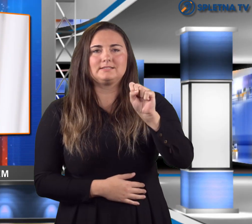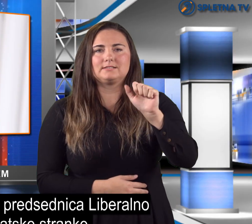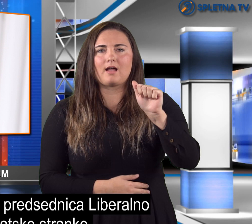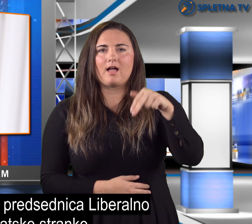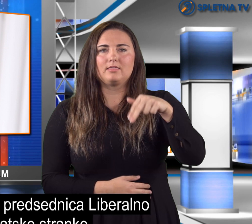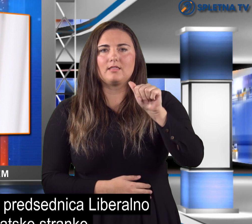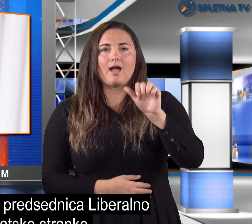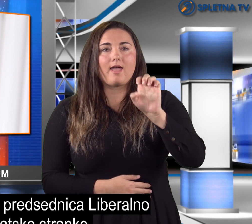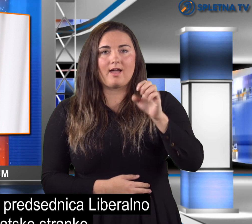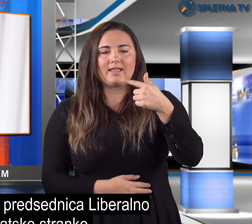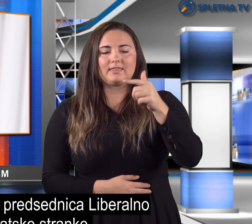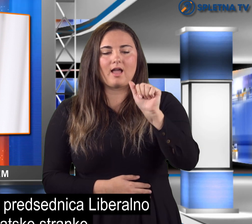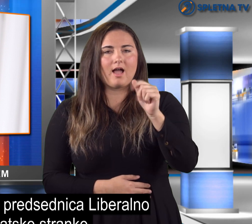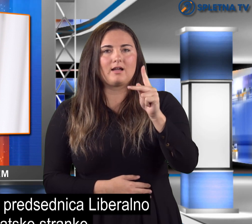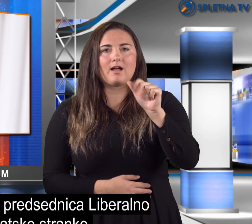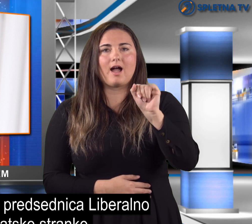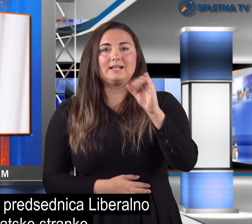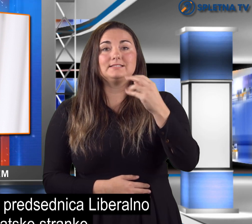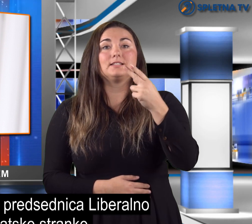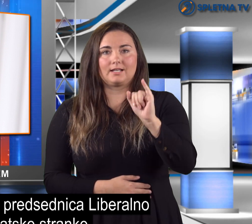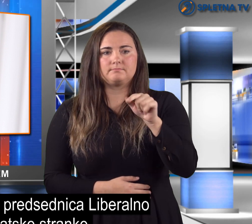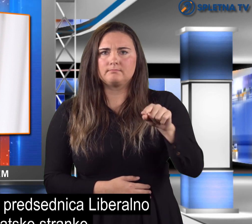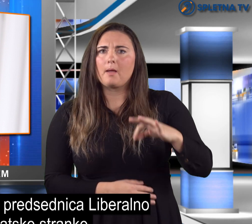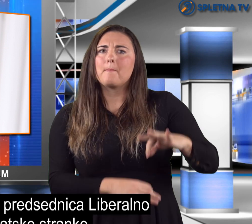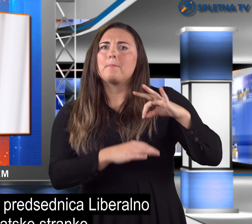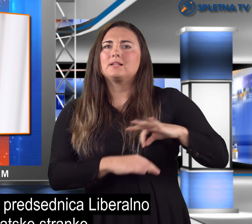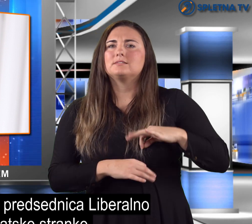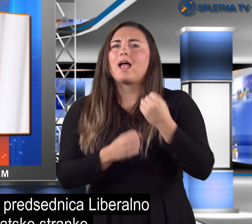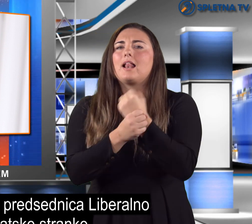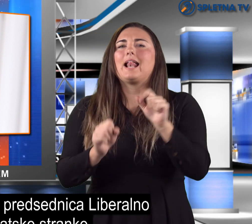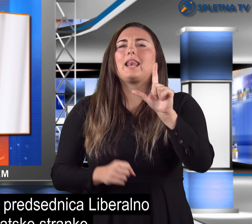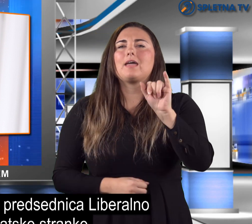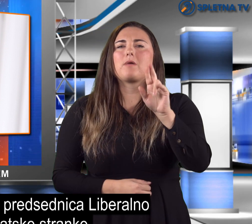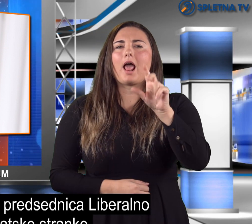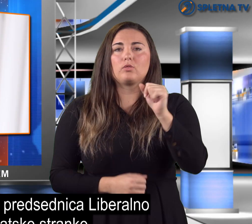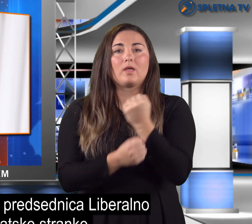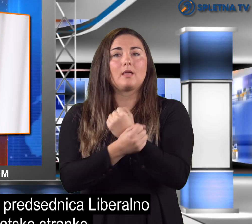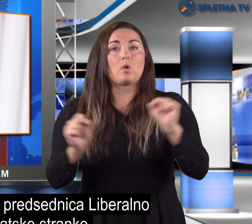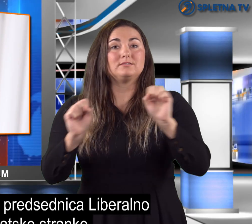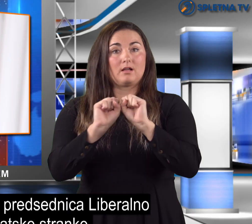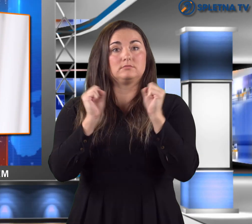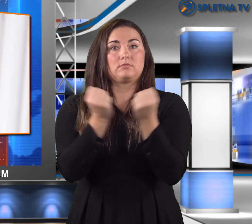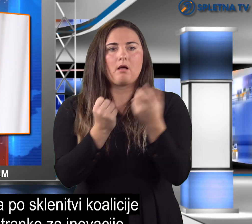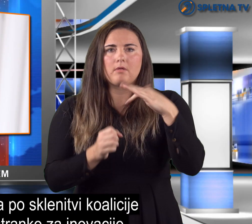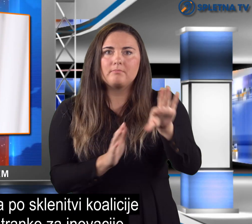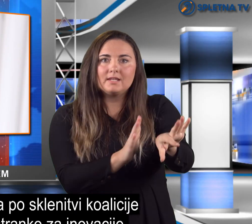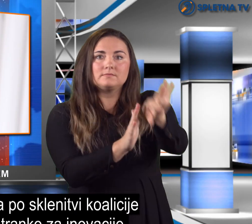Sanae Takaiči, predsednica liberalno-demokratske stranke, je bila izvoljena po sklenitvi koalicije z